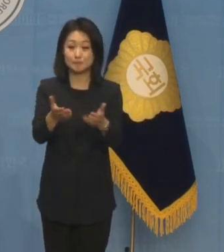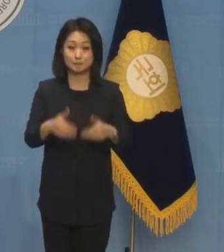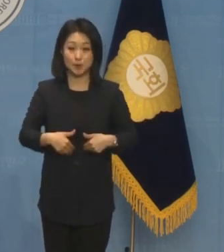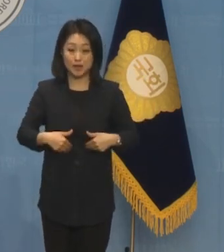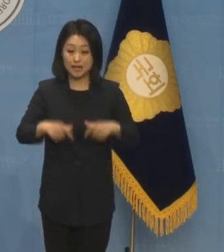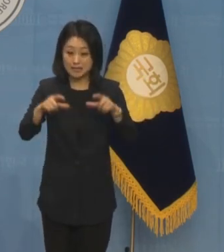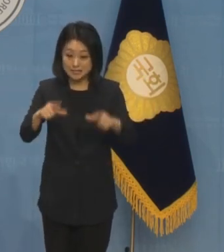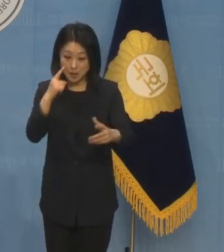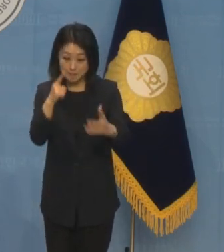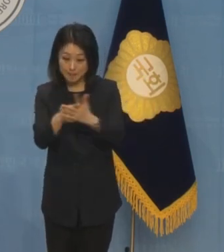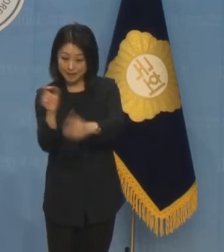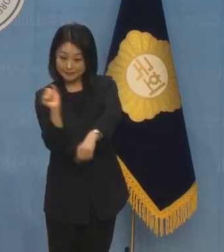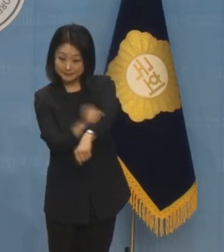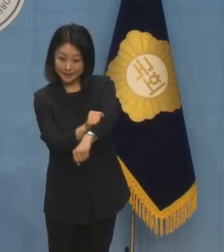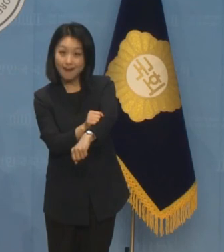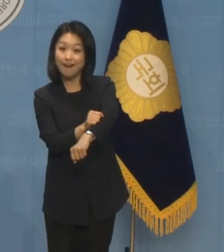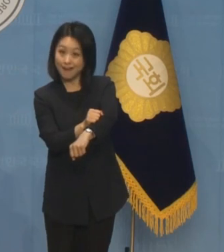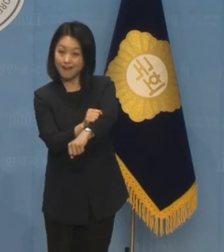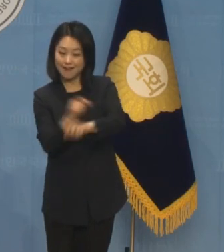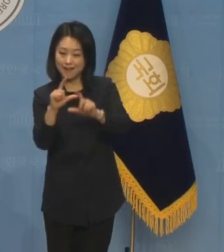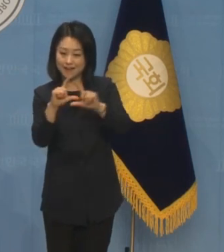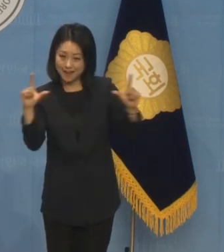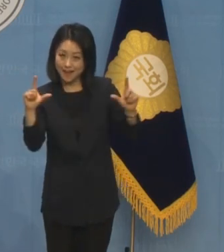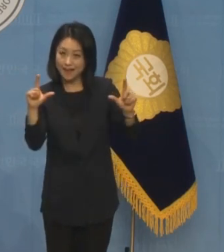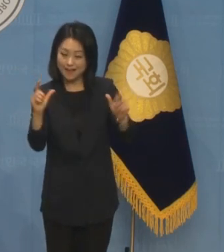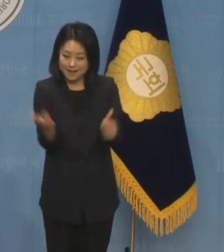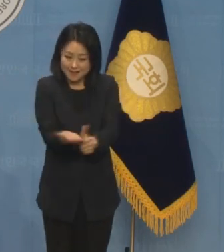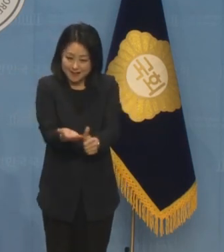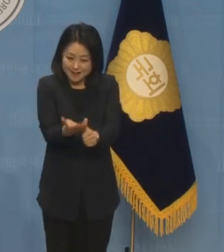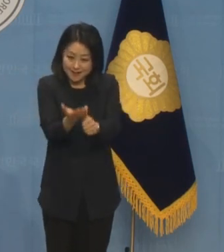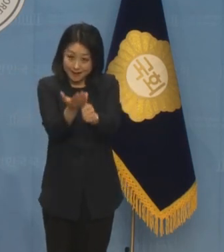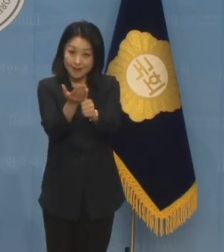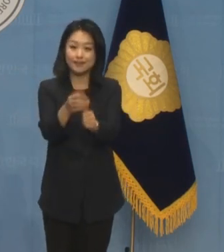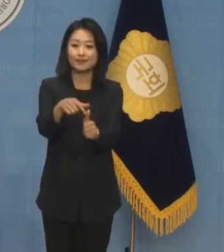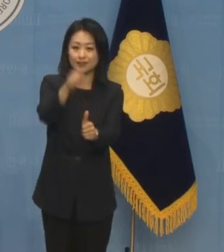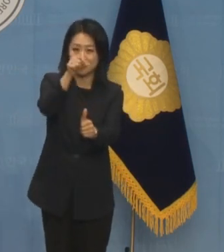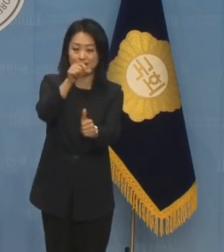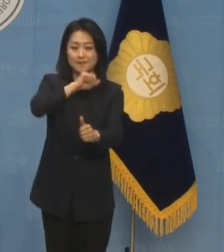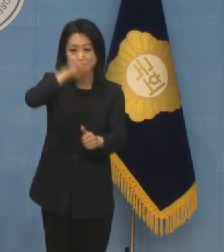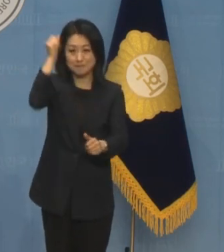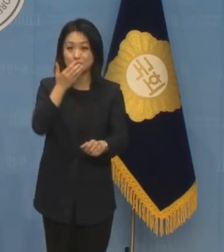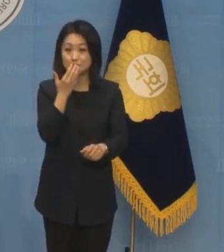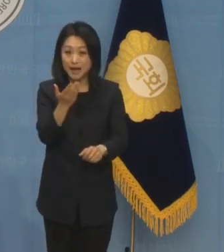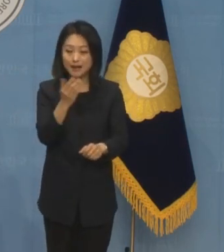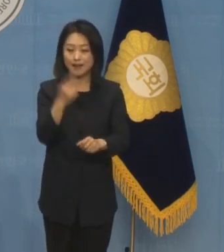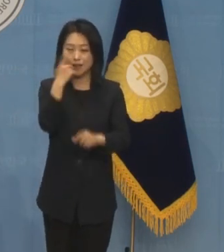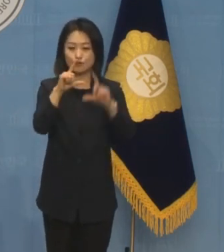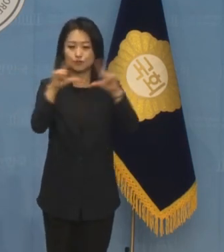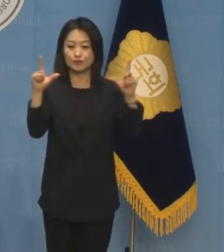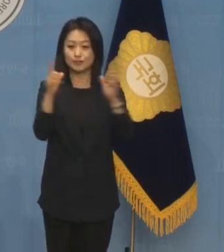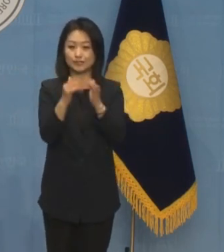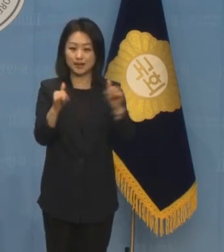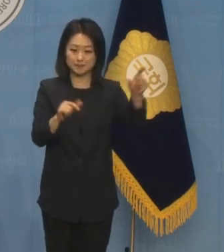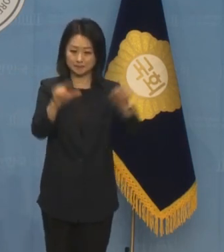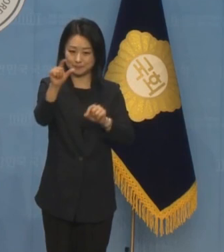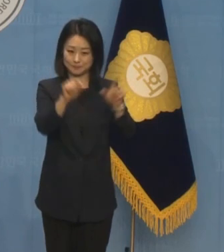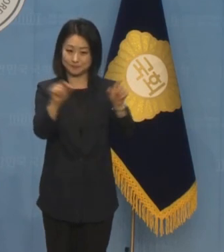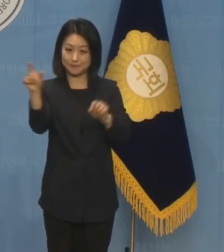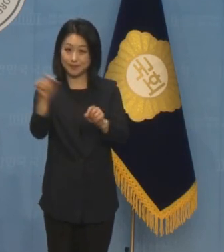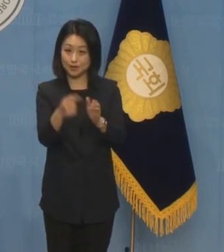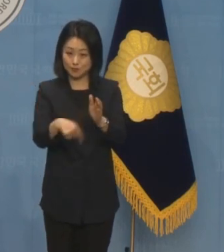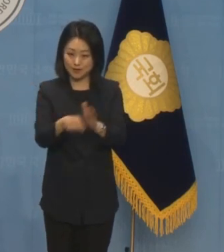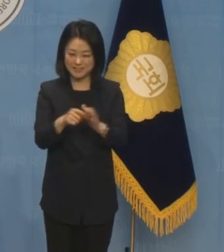있는 후보가 월등한 역량을 선보이는 후보가 승리합니다. 인물 선거를 치를 수 있도록